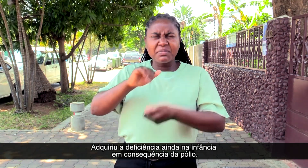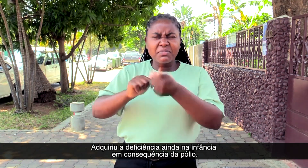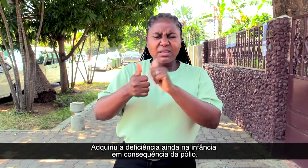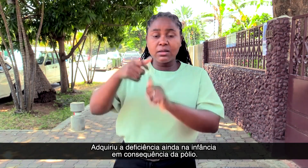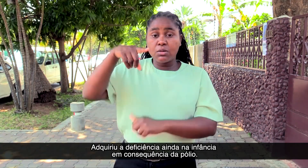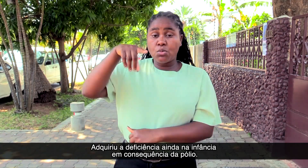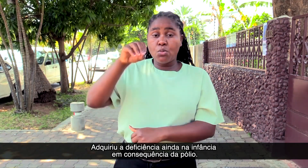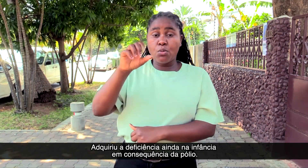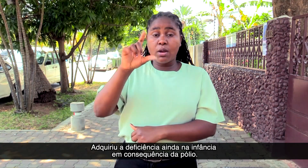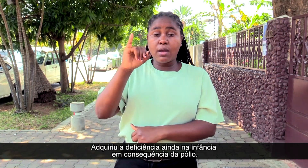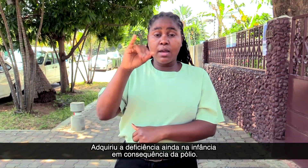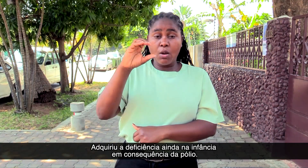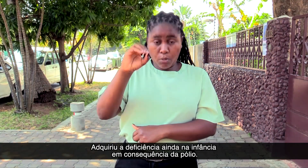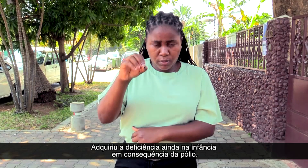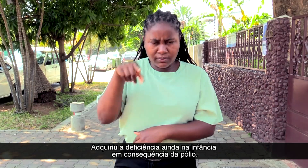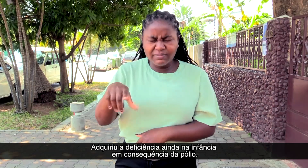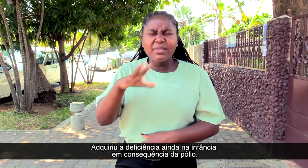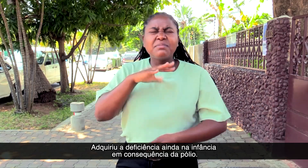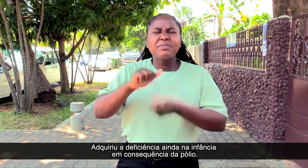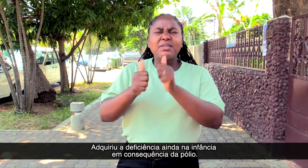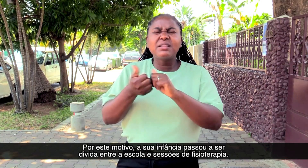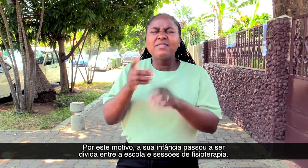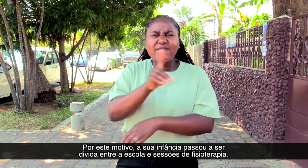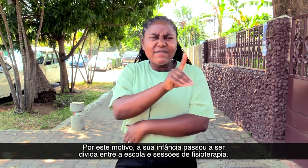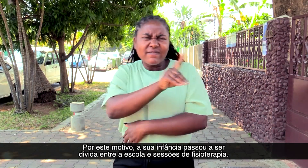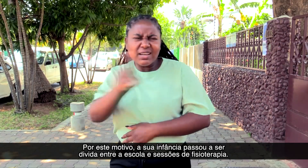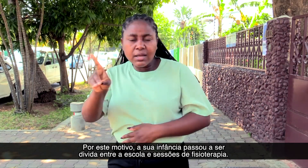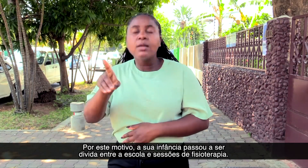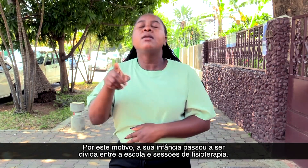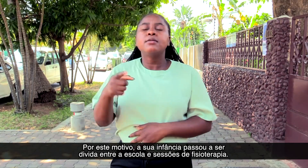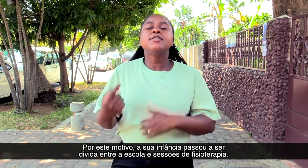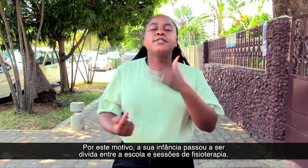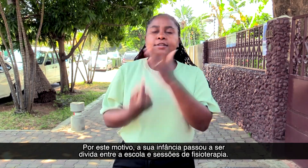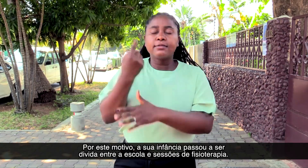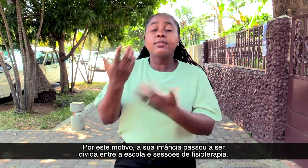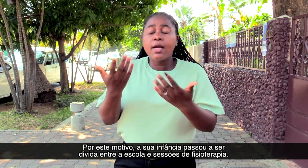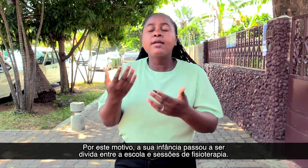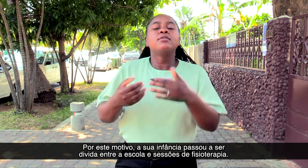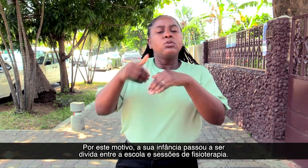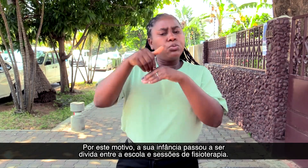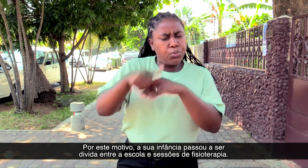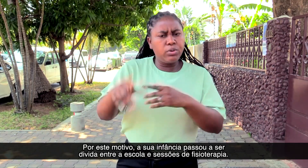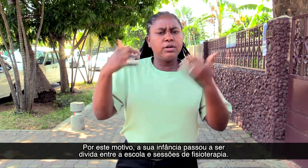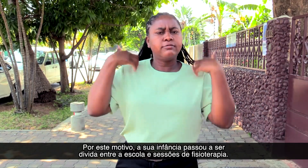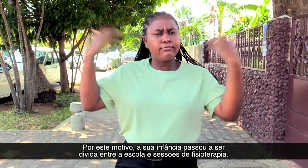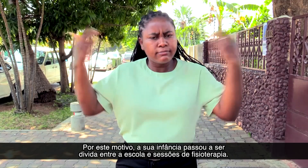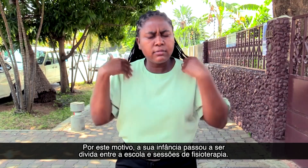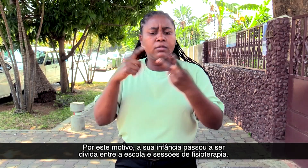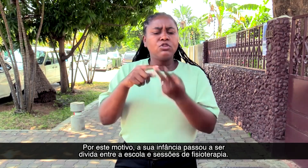infância, em consequência da polio. Por este motivo, a sua infância passou a ser dividida entre a escola